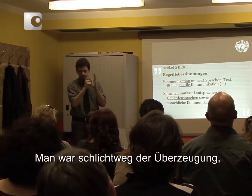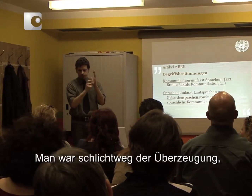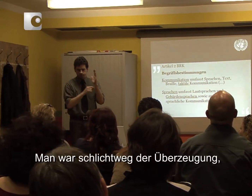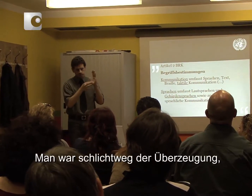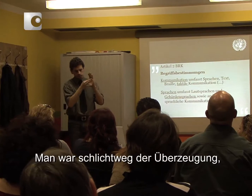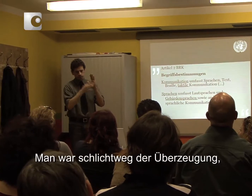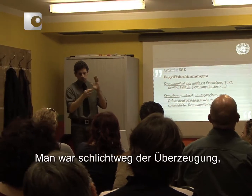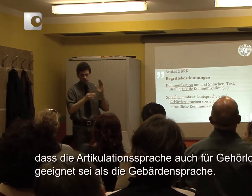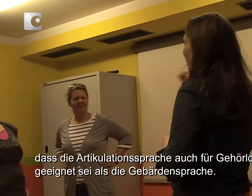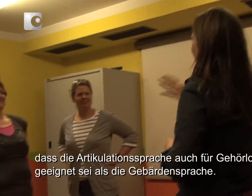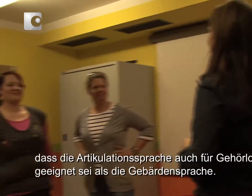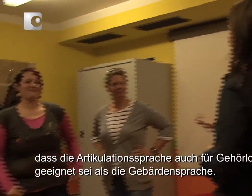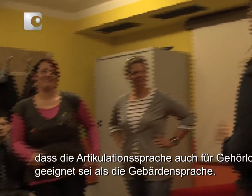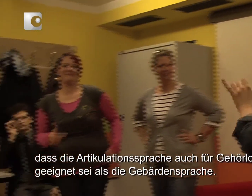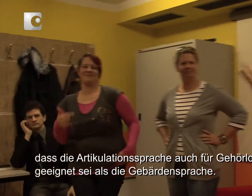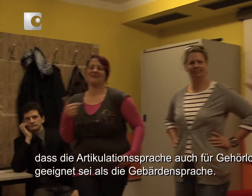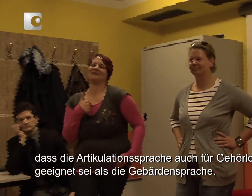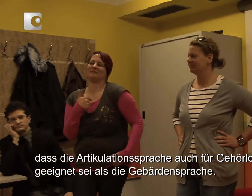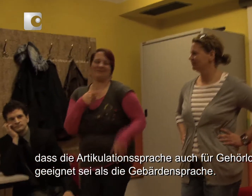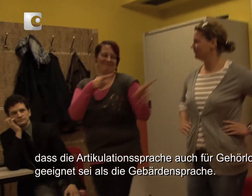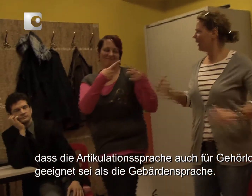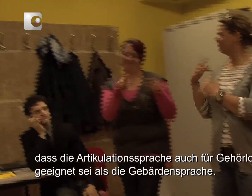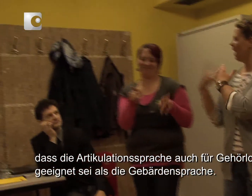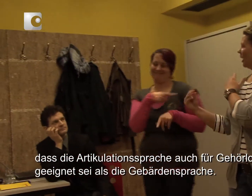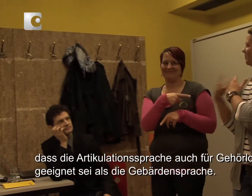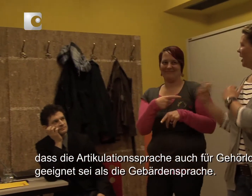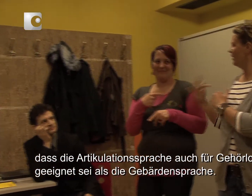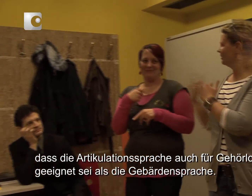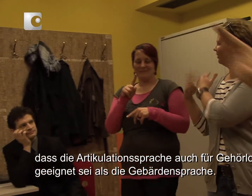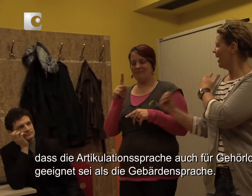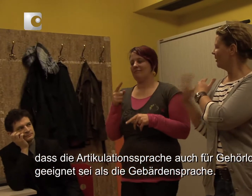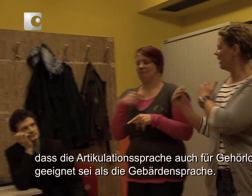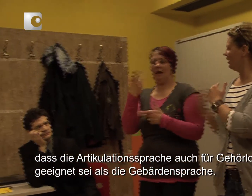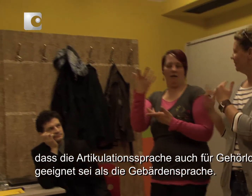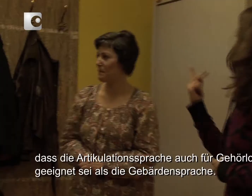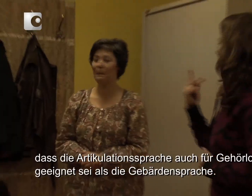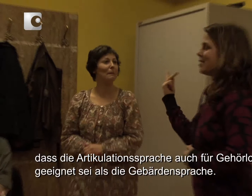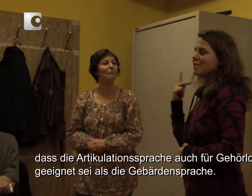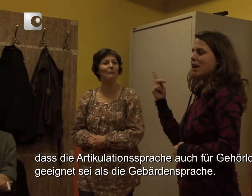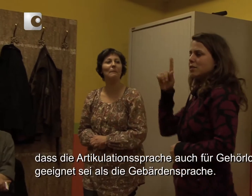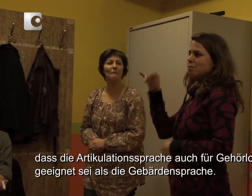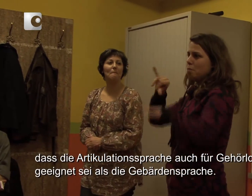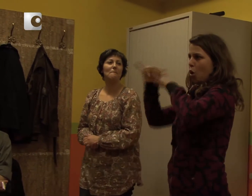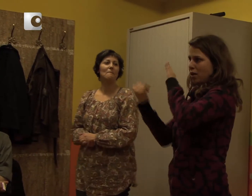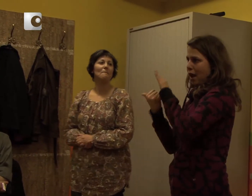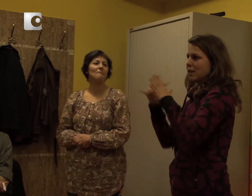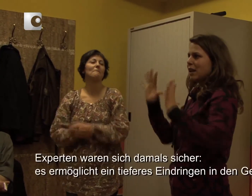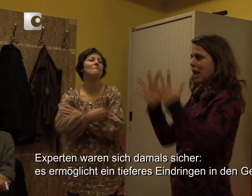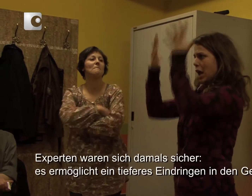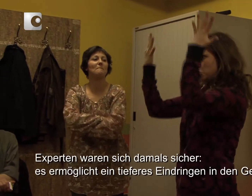der Überzeugung, dass diese Artikulationssprache auch für Gehörlose besser geeignet sei als die Gebärdensprache. Experten